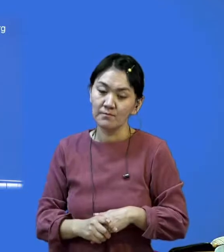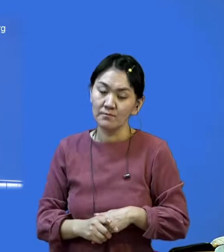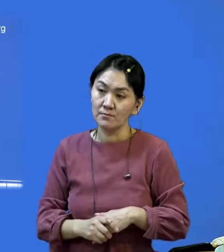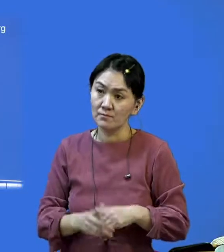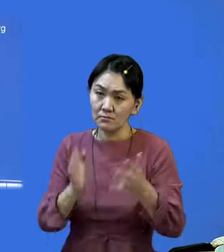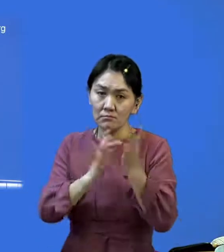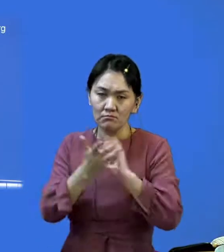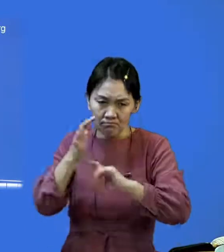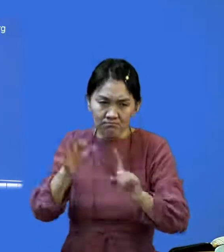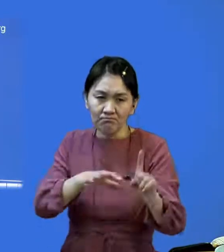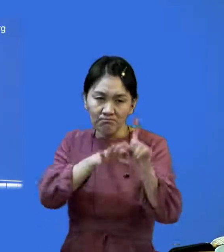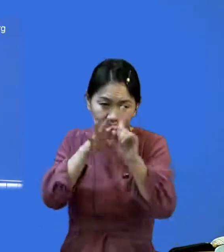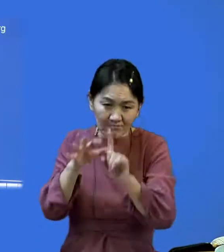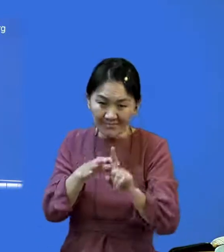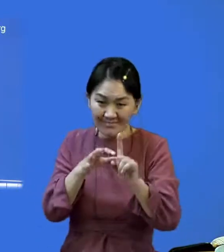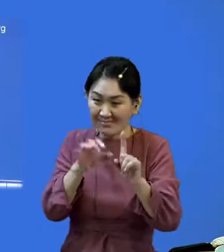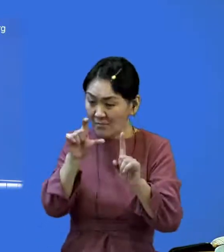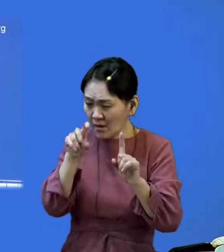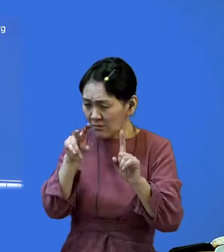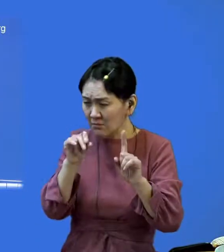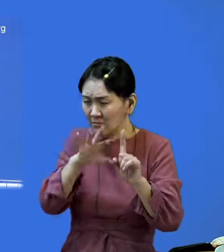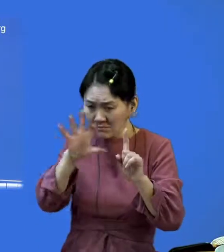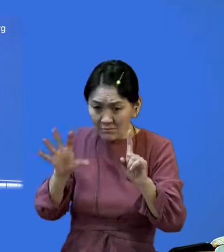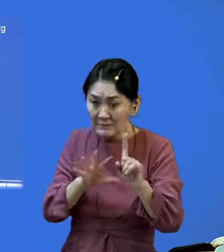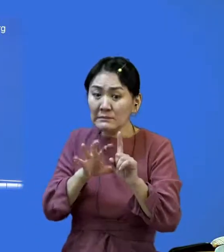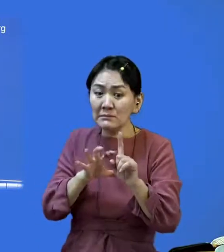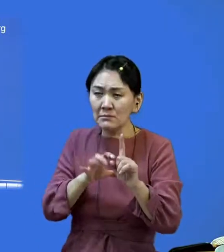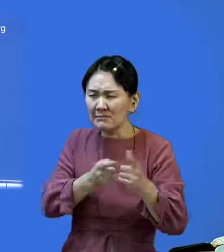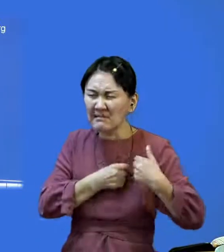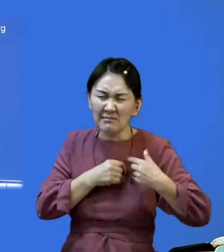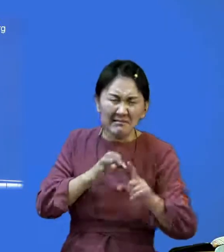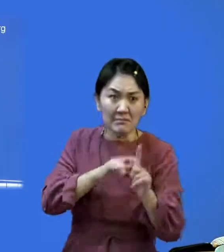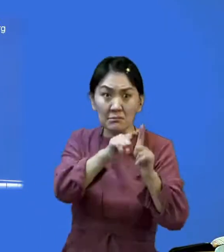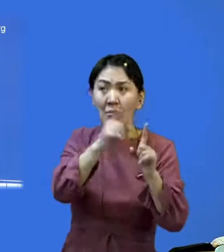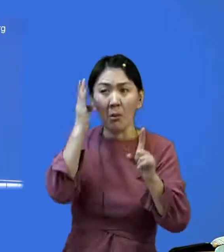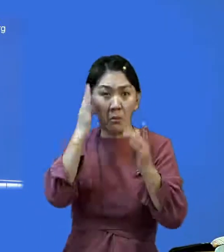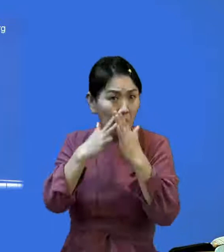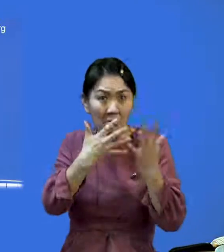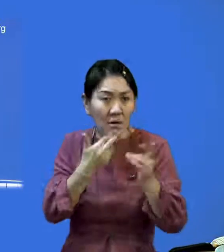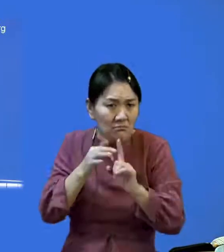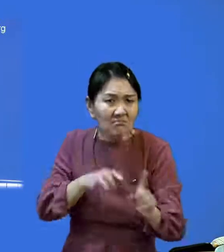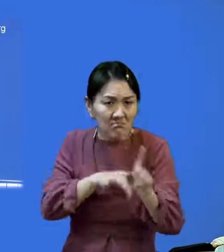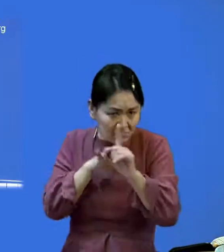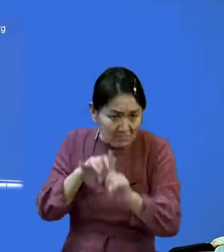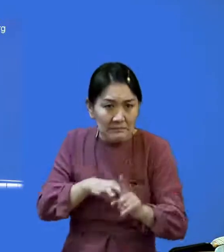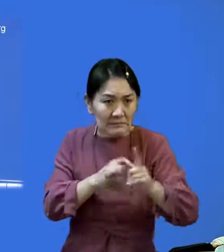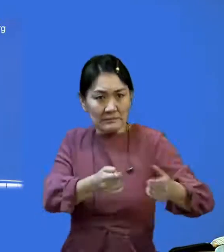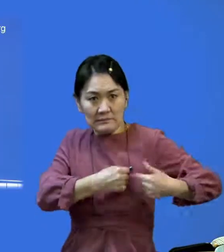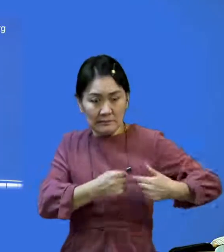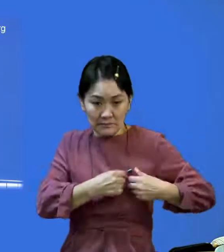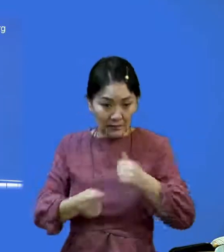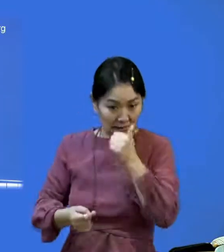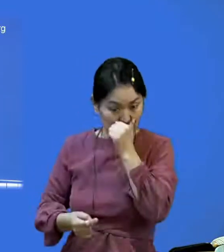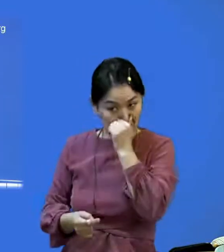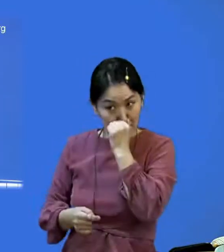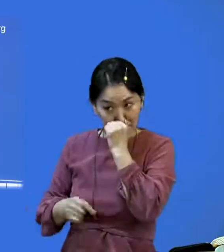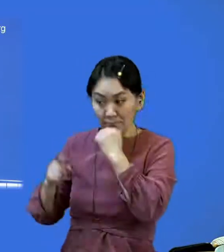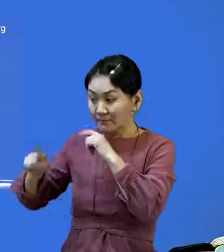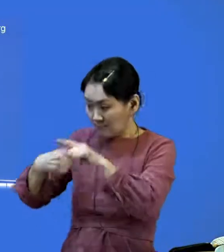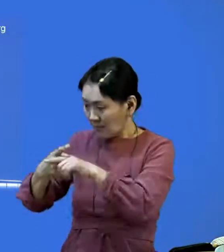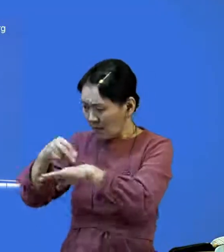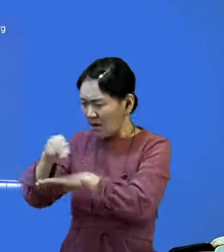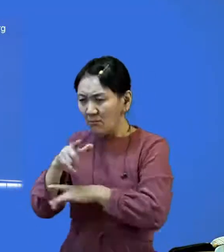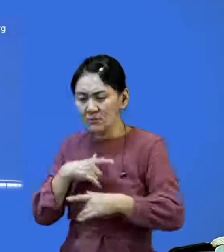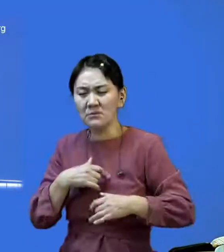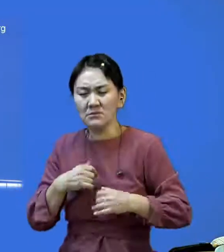Есүс эзнийг дагаж байсан тэр элч нар ямар их зовсон биз дээ тийм ээ. Элч Паул бол даарч зүдэрч тийм ээ